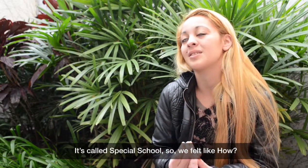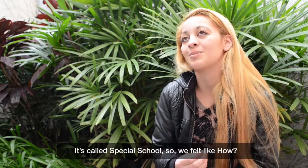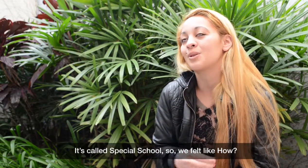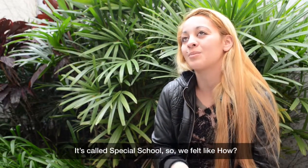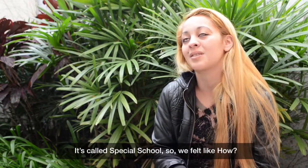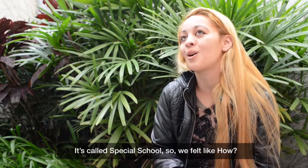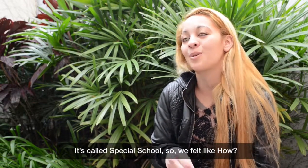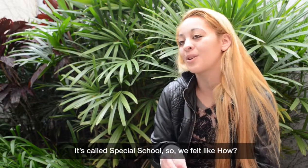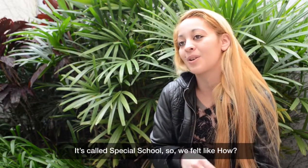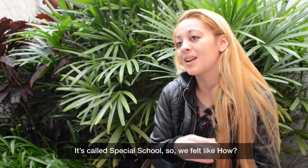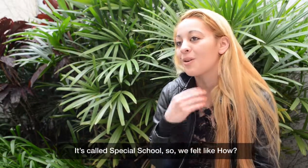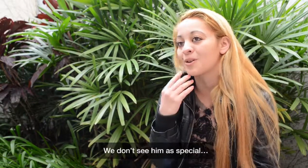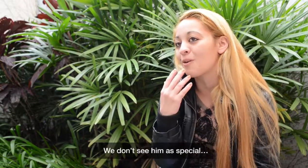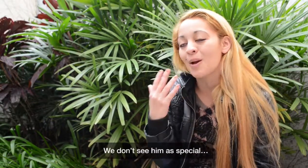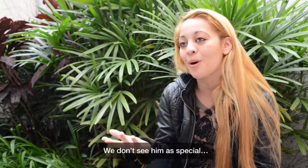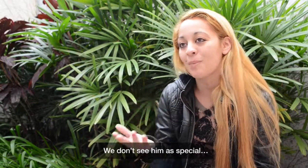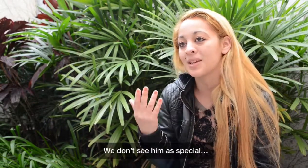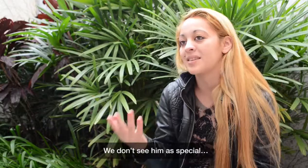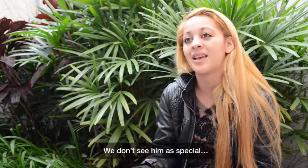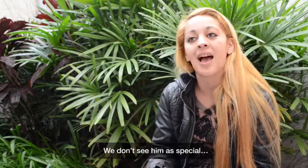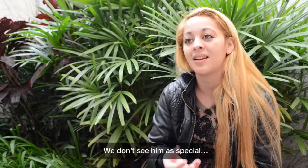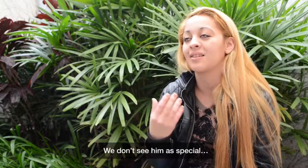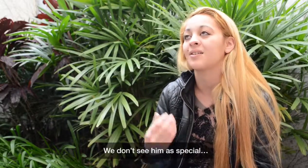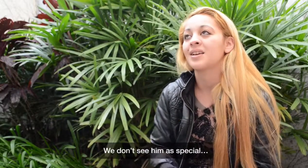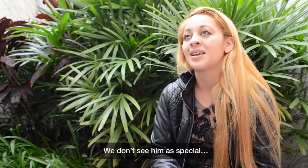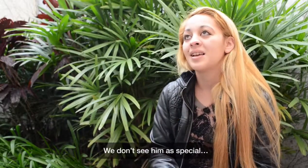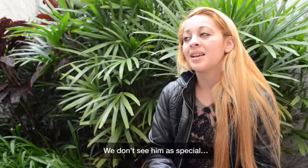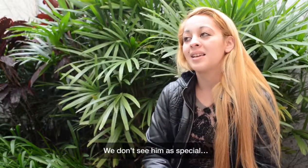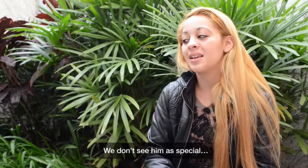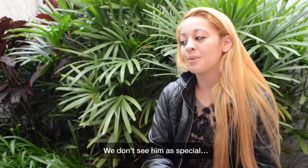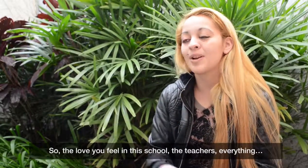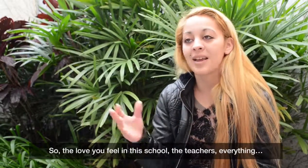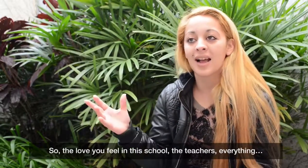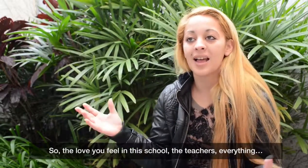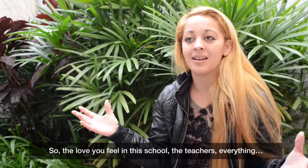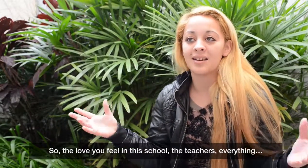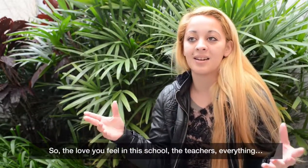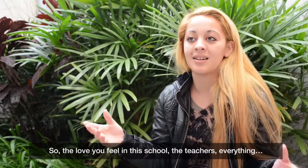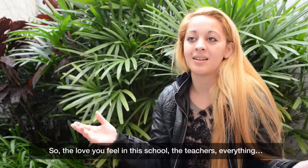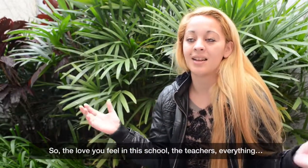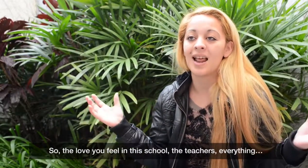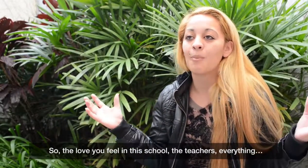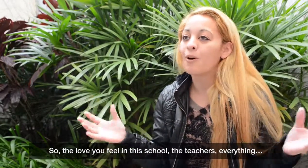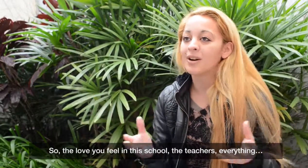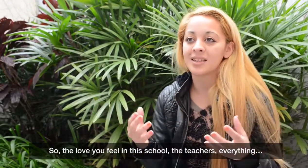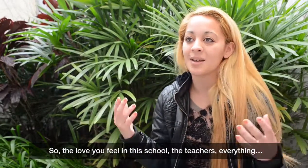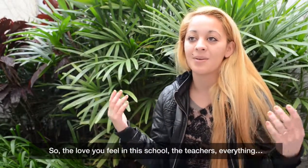sentimos como, ¿cómo? No, no lo vemos especial, ¿no? Y bueno, y acá el amor que se vive acá en